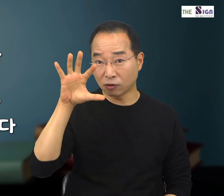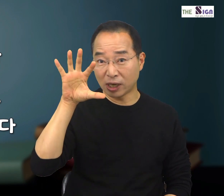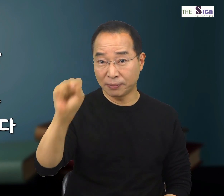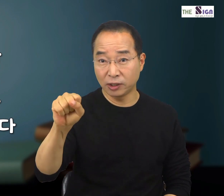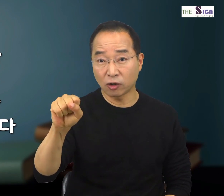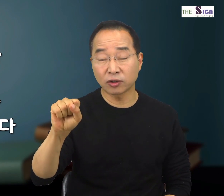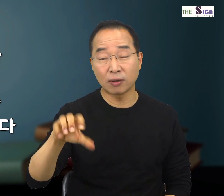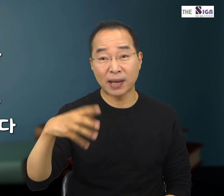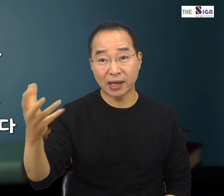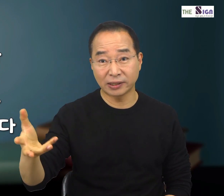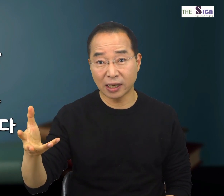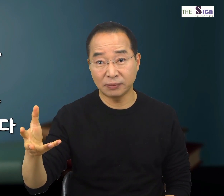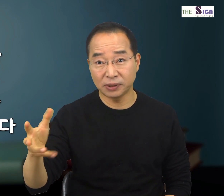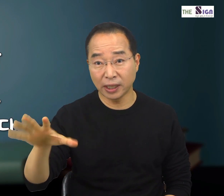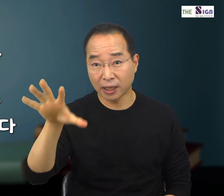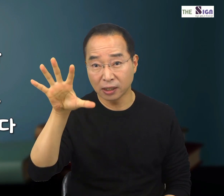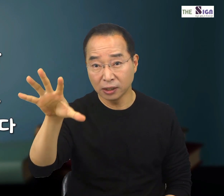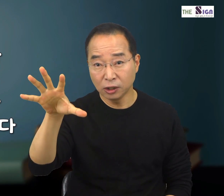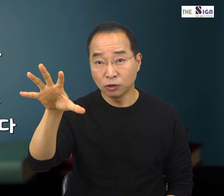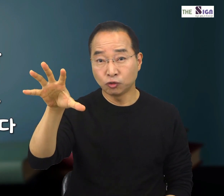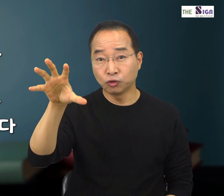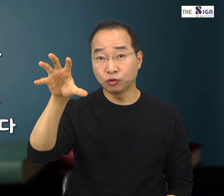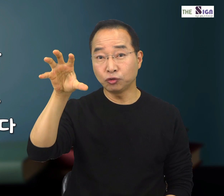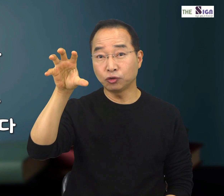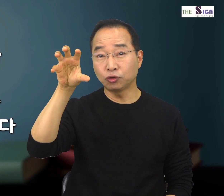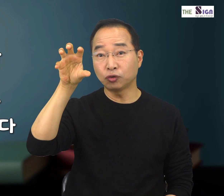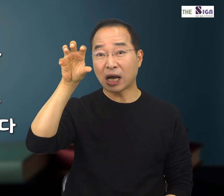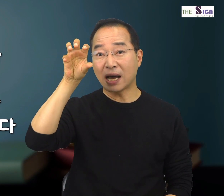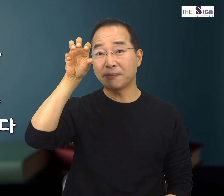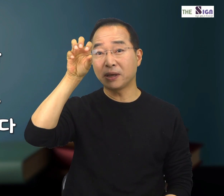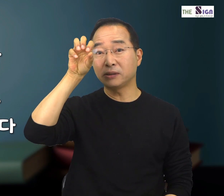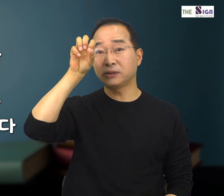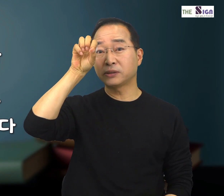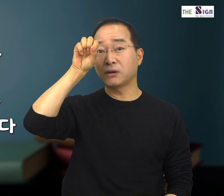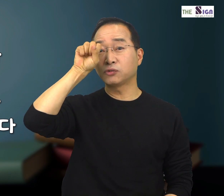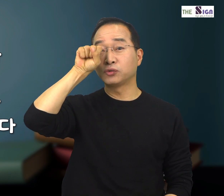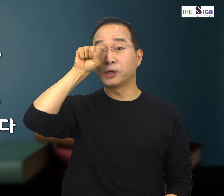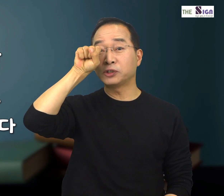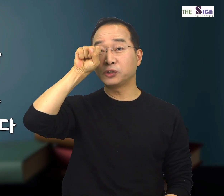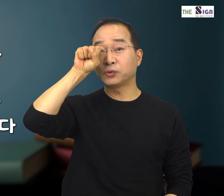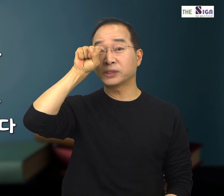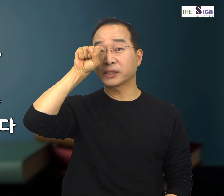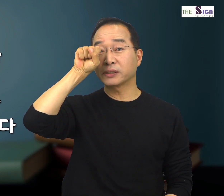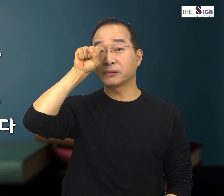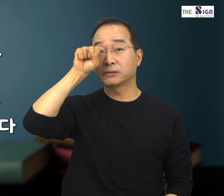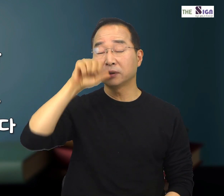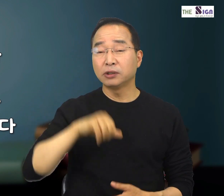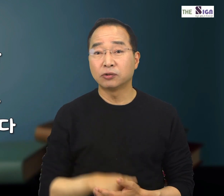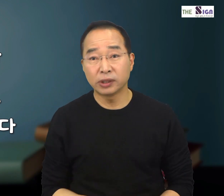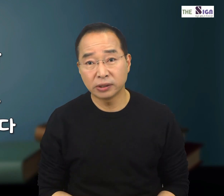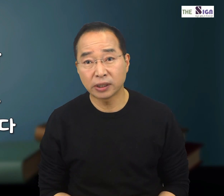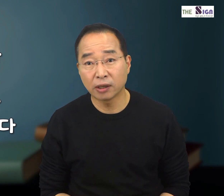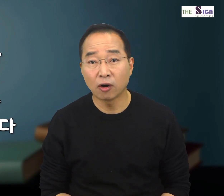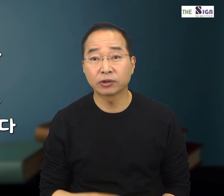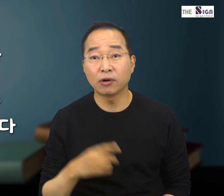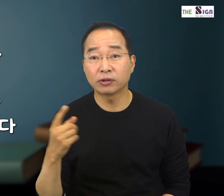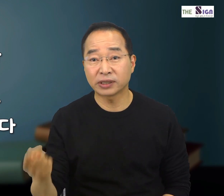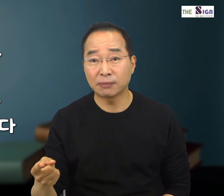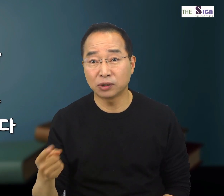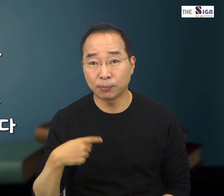하면은 어떤 걸 파악했다는 의미인데 눈으로 가면서 주먹을 쥐는 동작이에요. 우리가 이제 어떤 걸 사물을